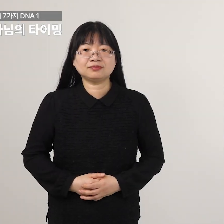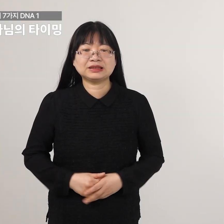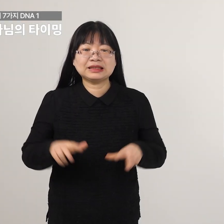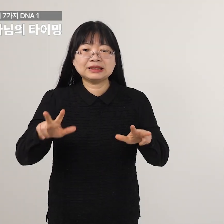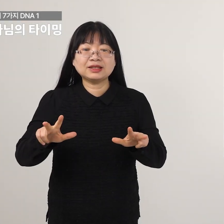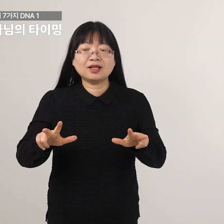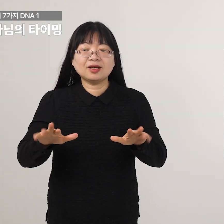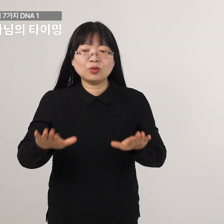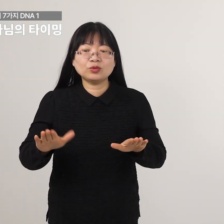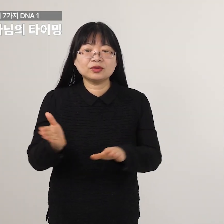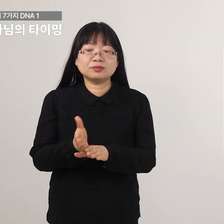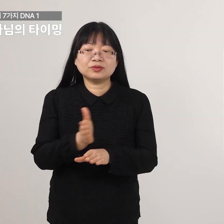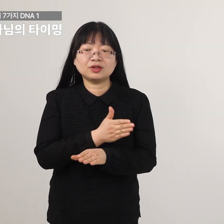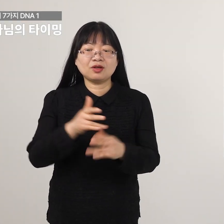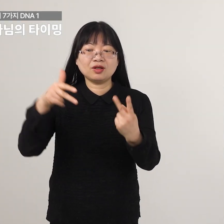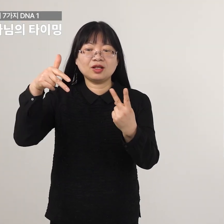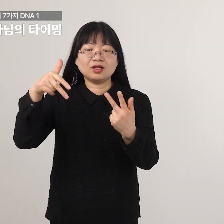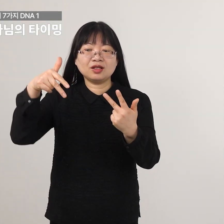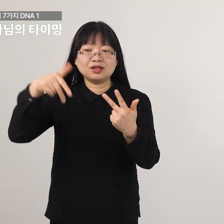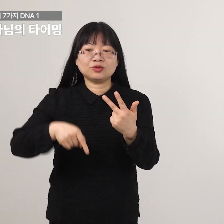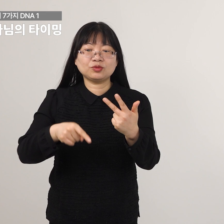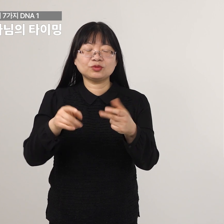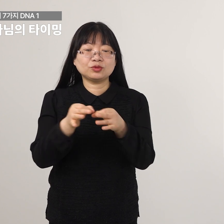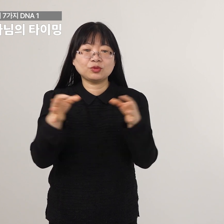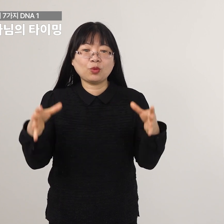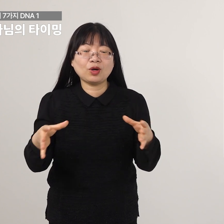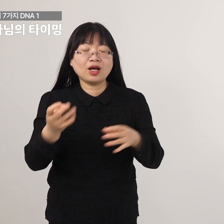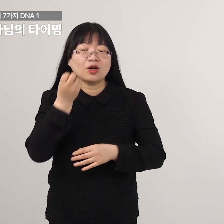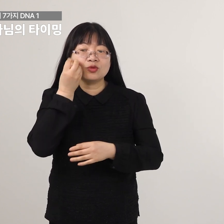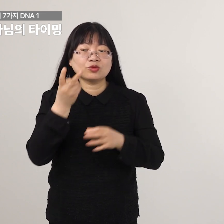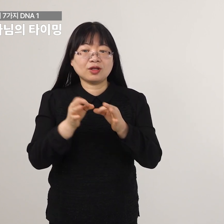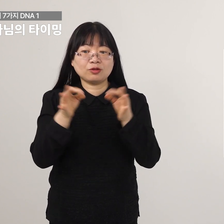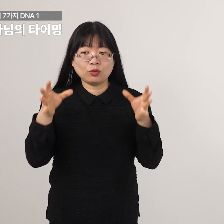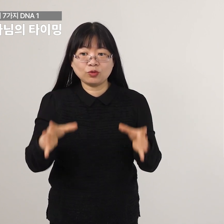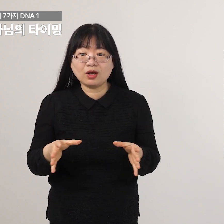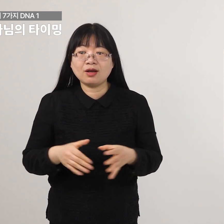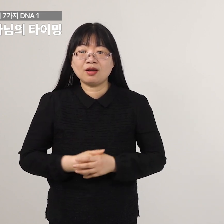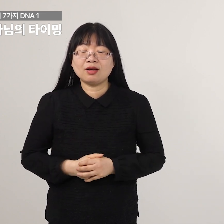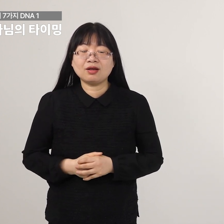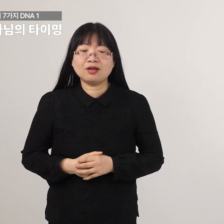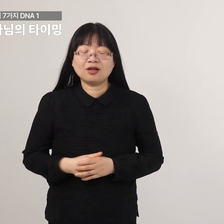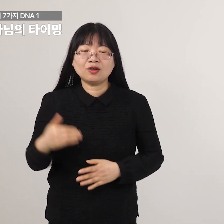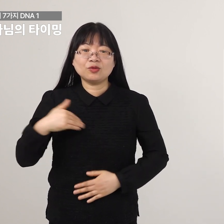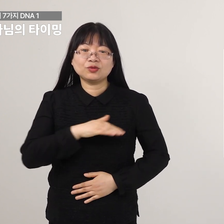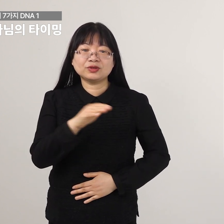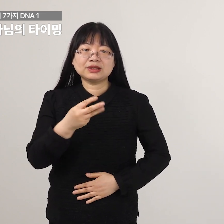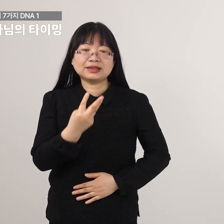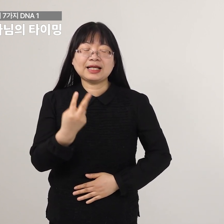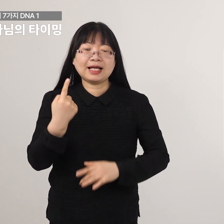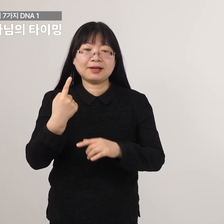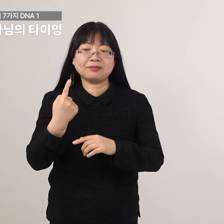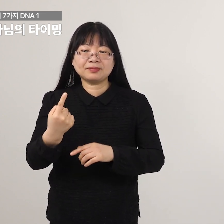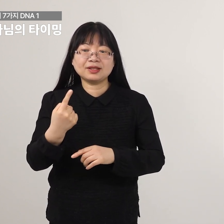이제 오늘부터 한 7주에 걸쳐서 한 2달여간 우리 3일의